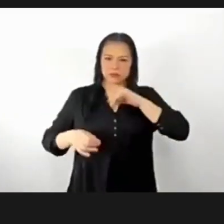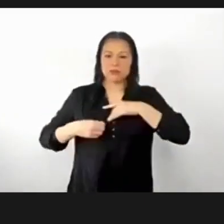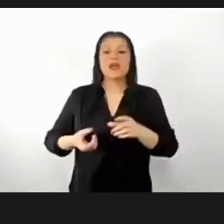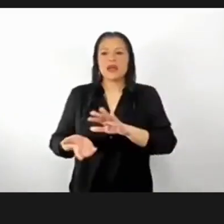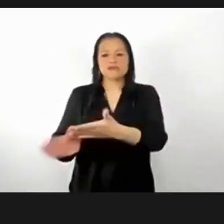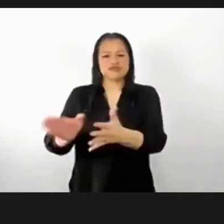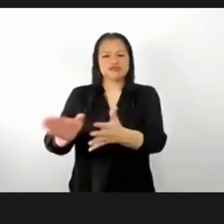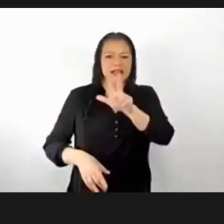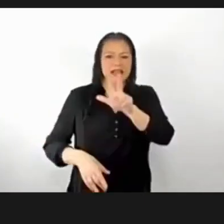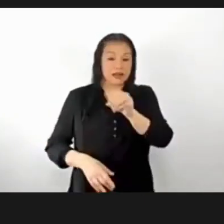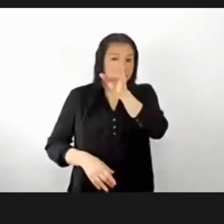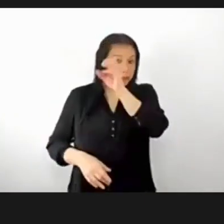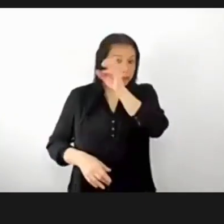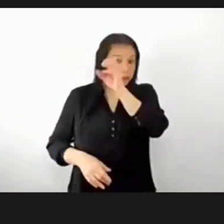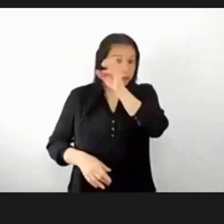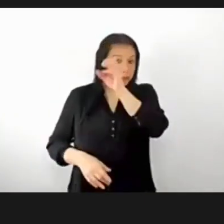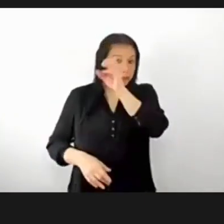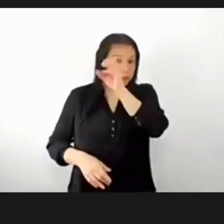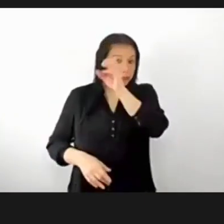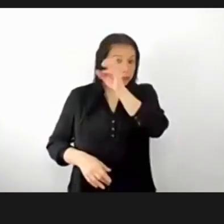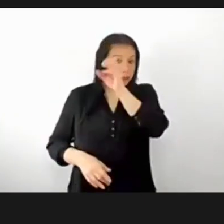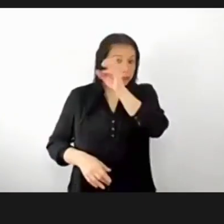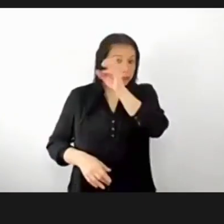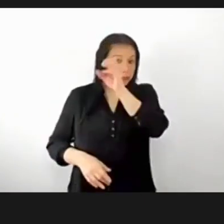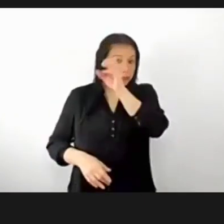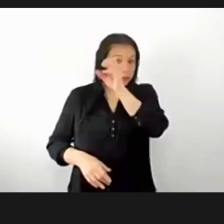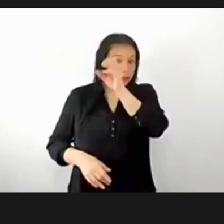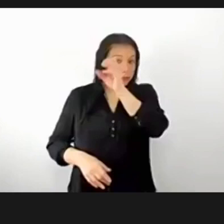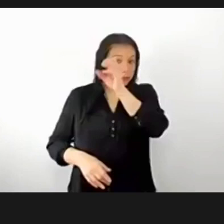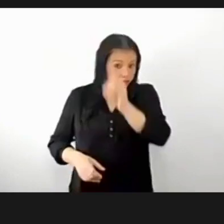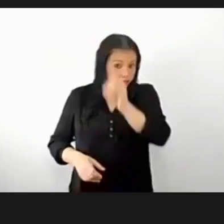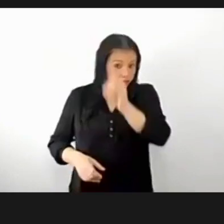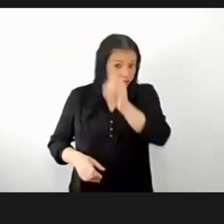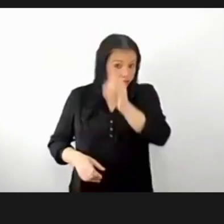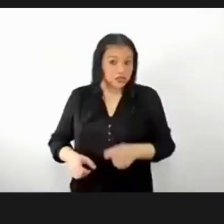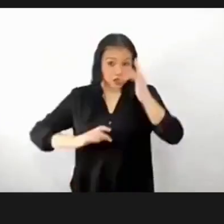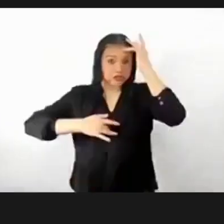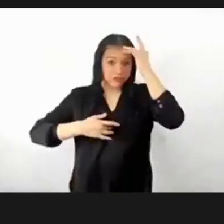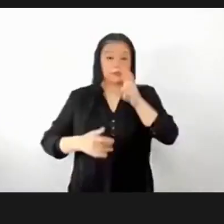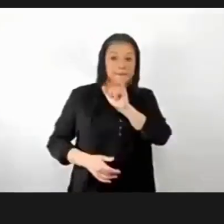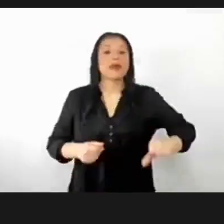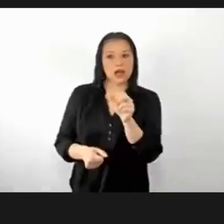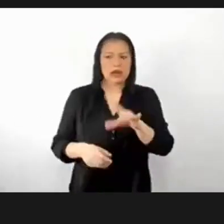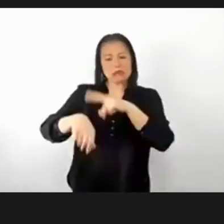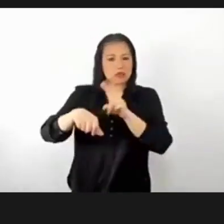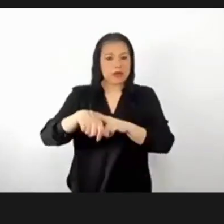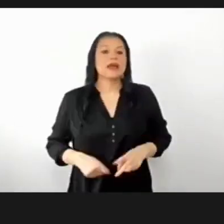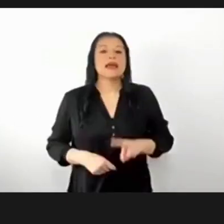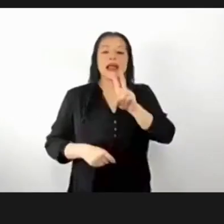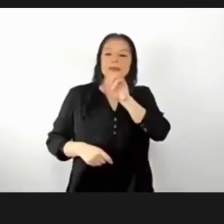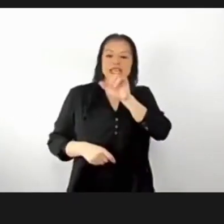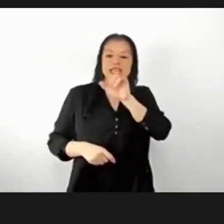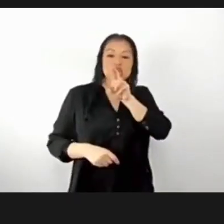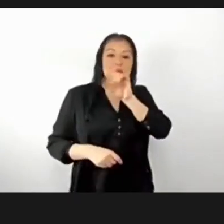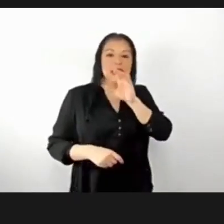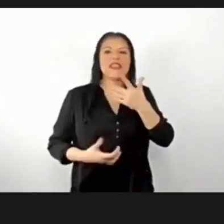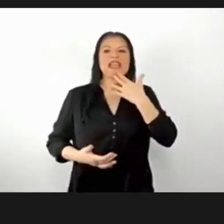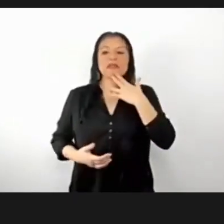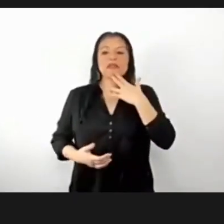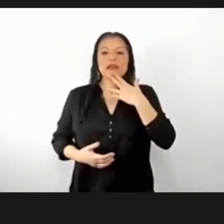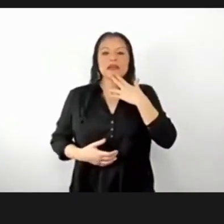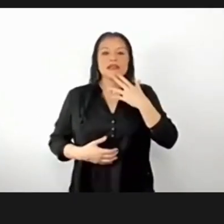al 30% de las víctimas. Pero también había otra viruela que era muy común y era la viruela